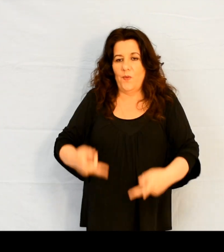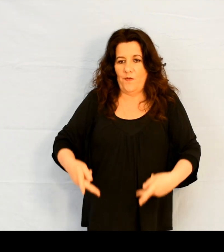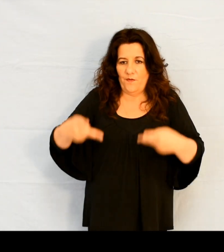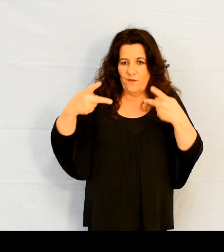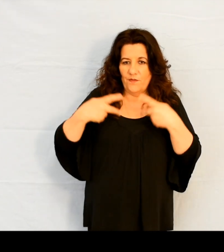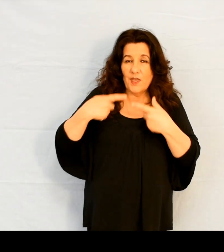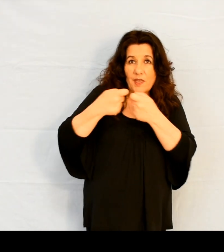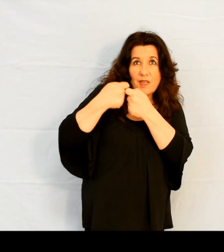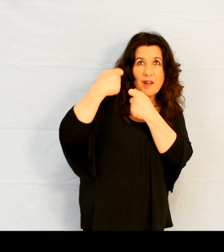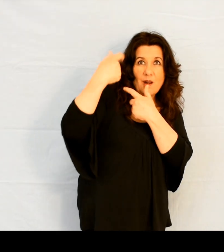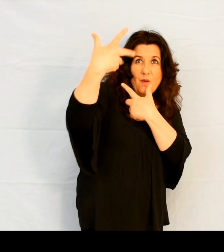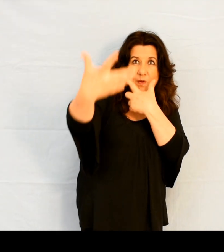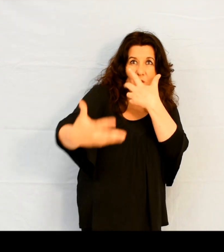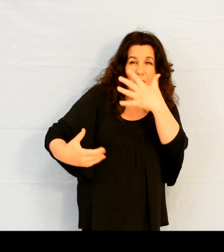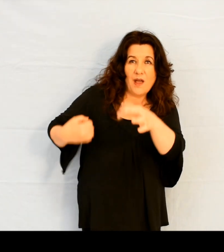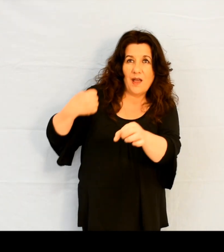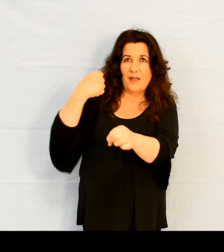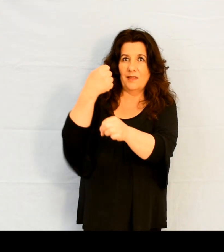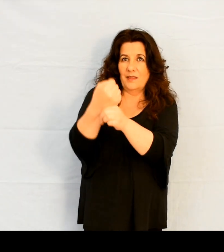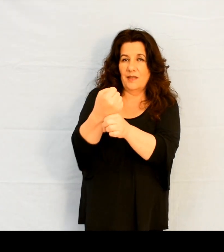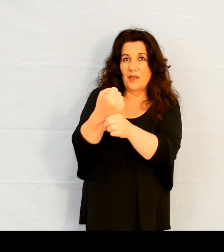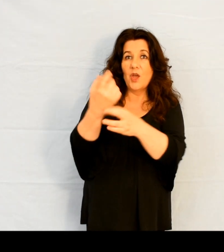la lumière des yeux et la paix.